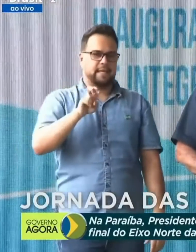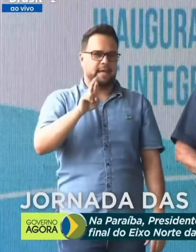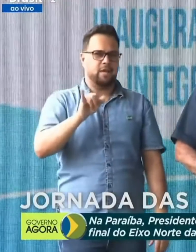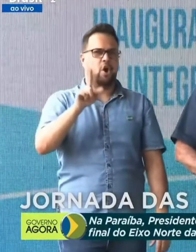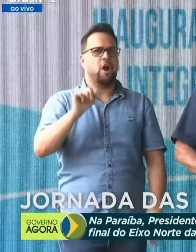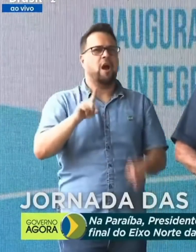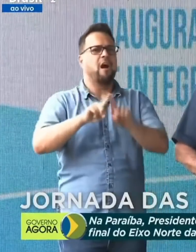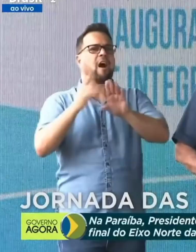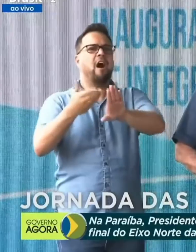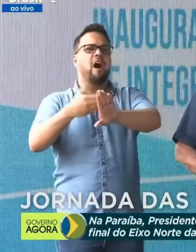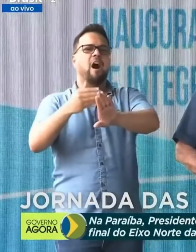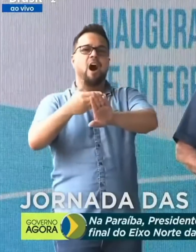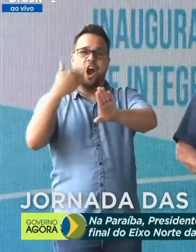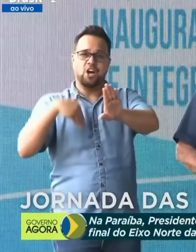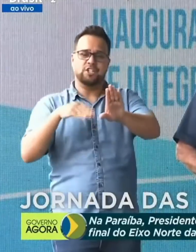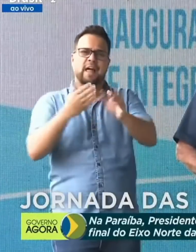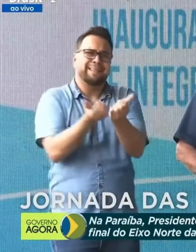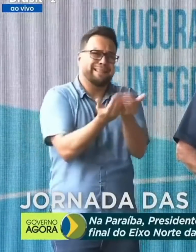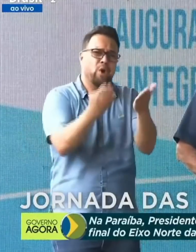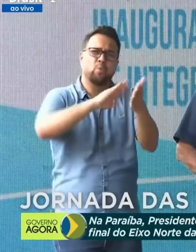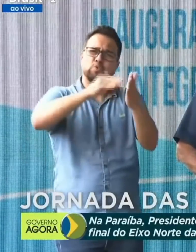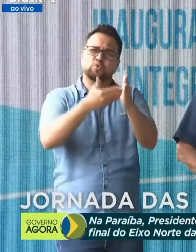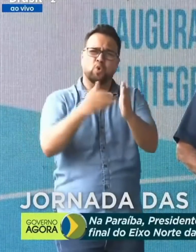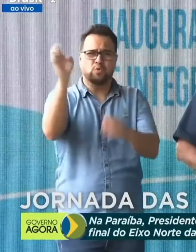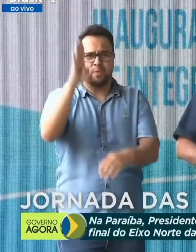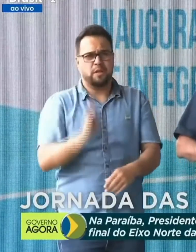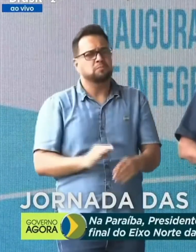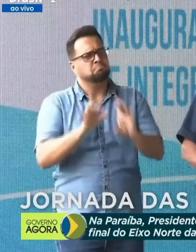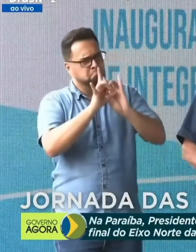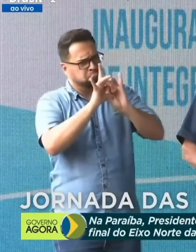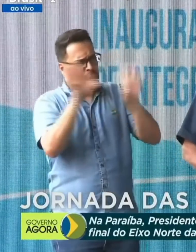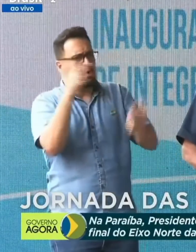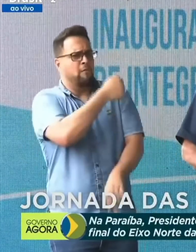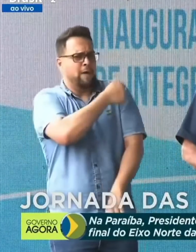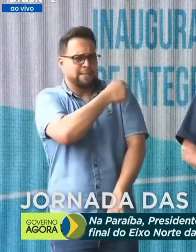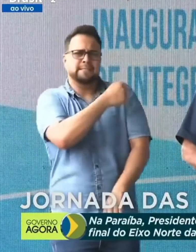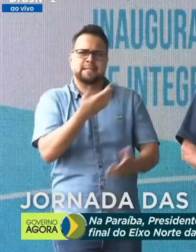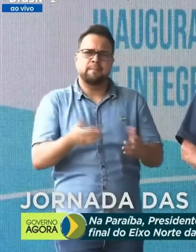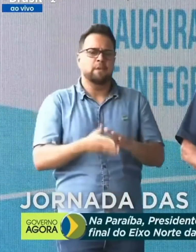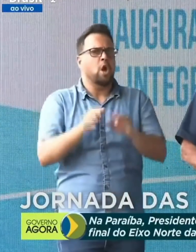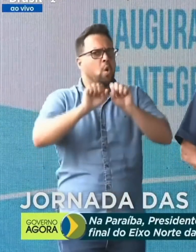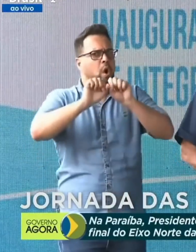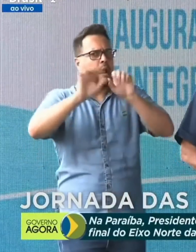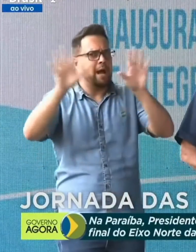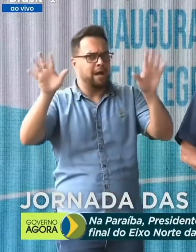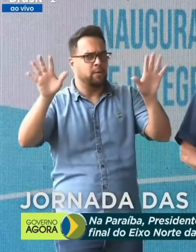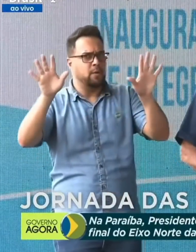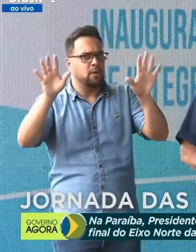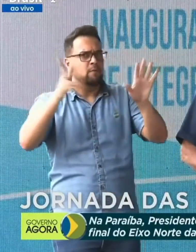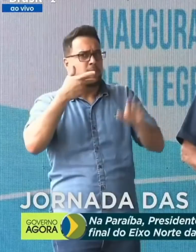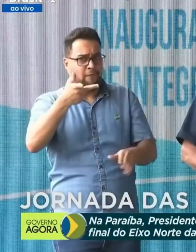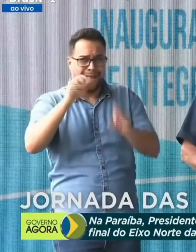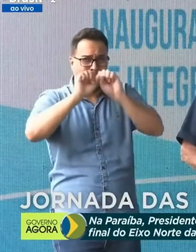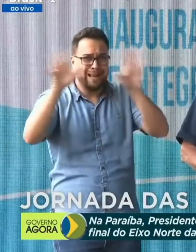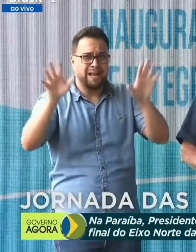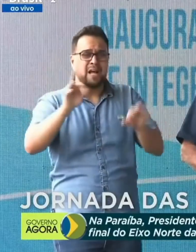Ofertamos a todos no Brasil a possibilidade de se vacinarem. E deixo bem claro, esse ofertamento